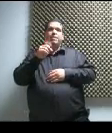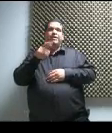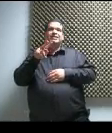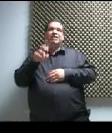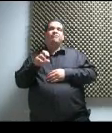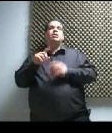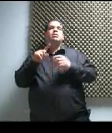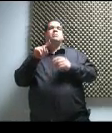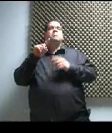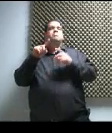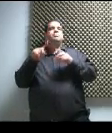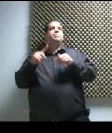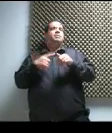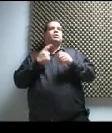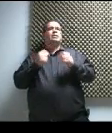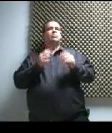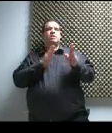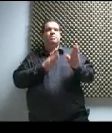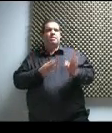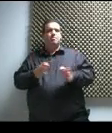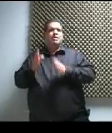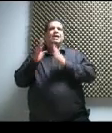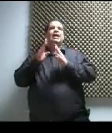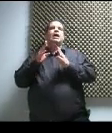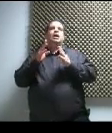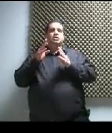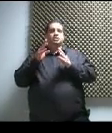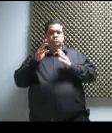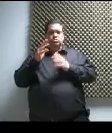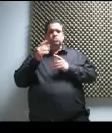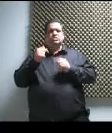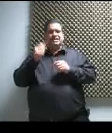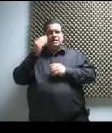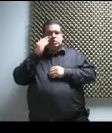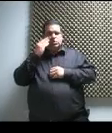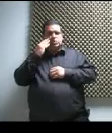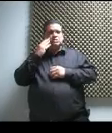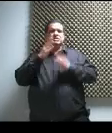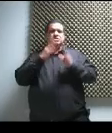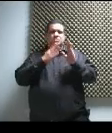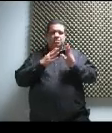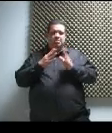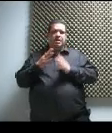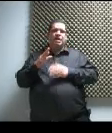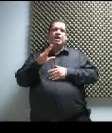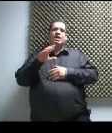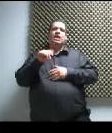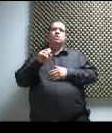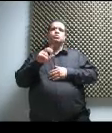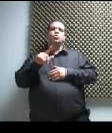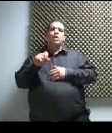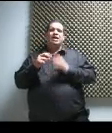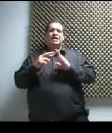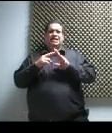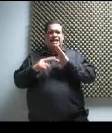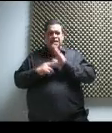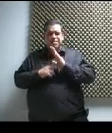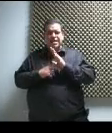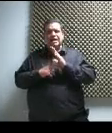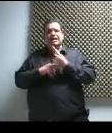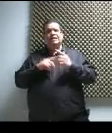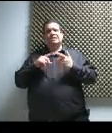de todo lo que es el cooperativismo, comenzar a conocer, por ejemplo, preparar cláusulas, preparar reglamentos,